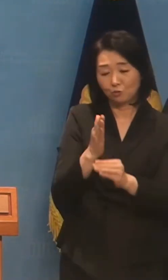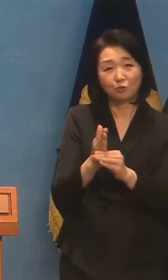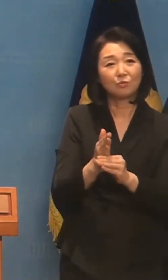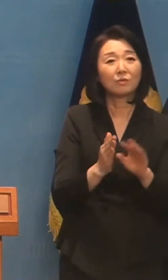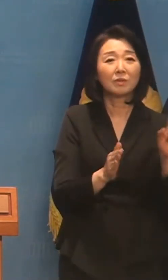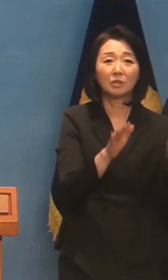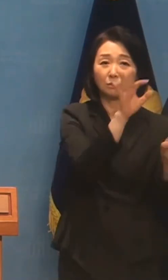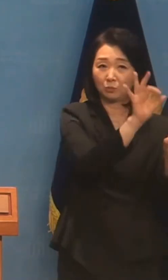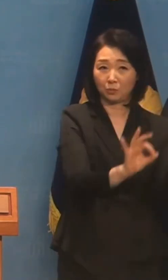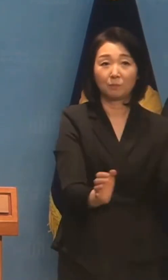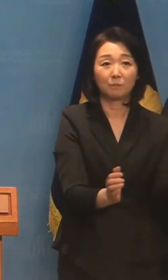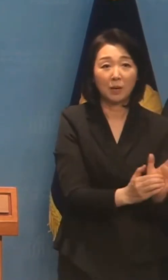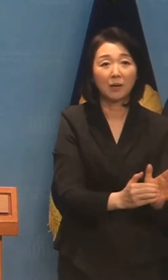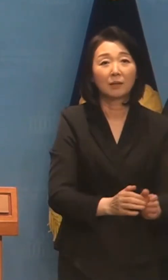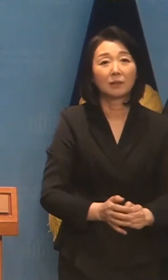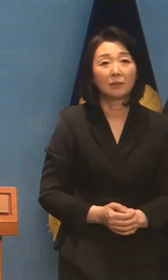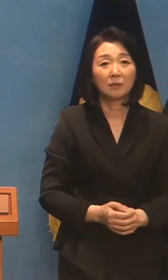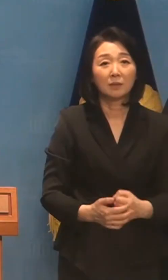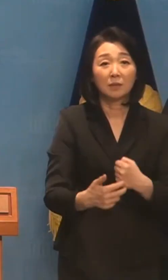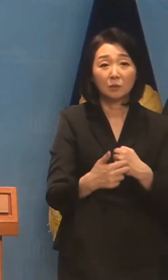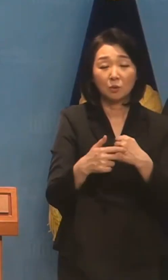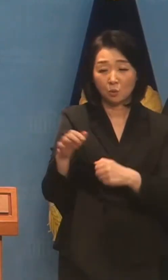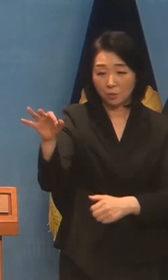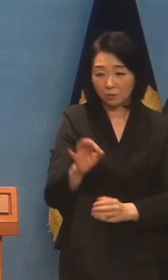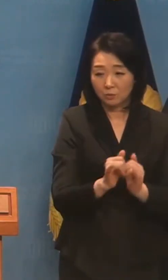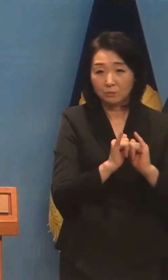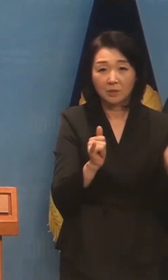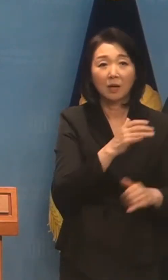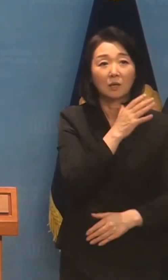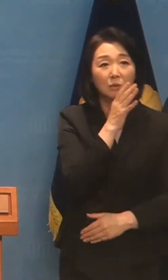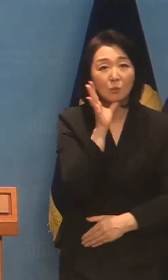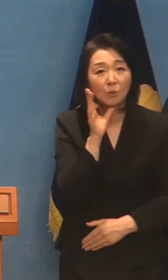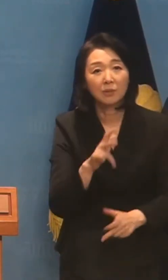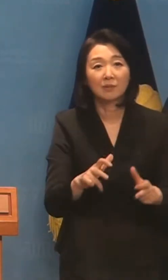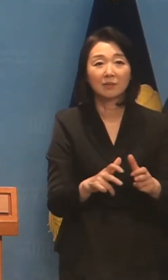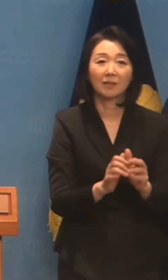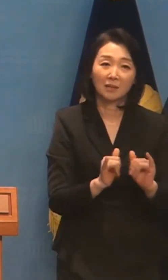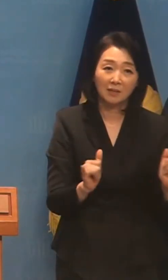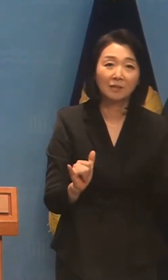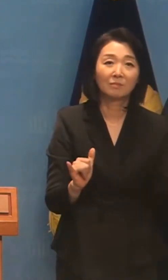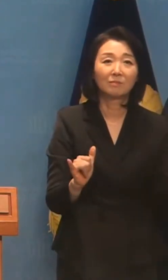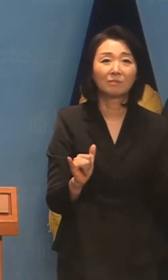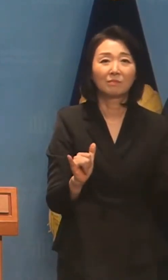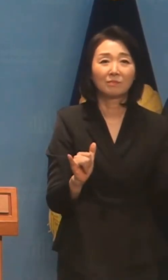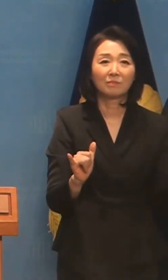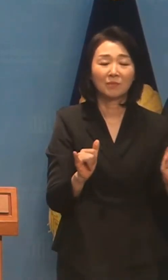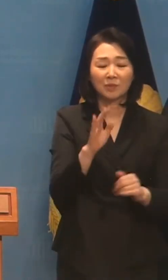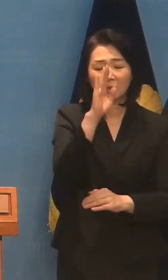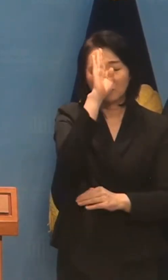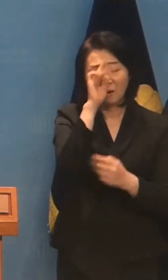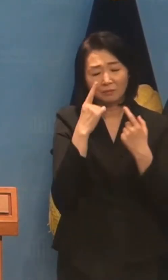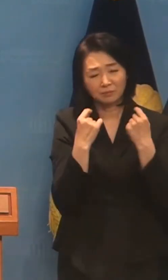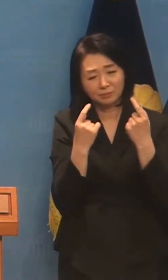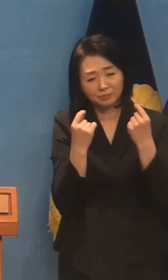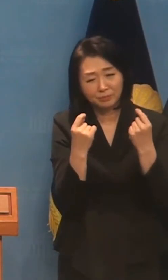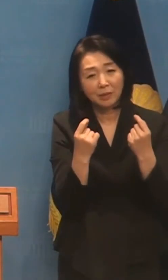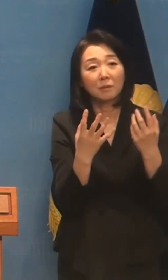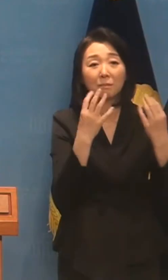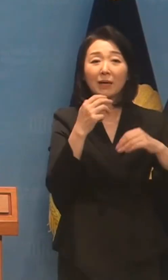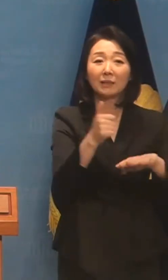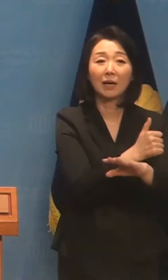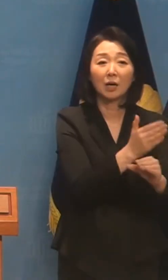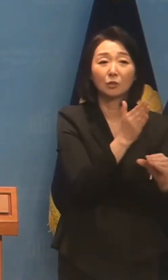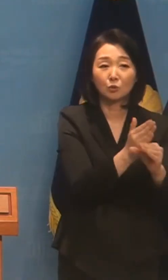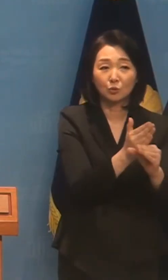불과합니다. 의료급여 수급자는 노인, 장애인, 만성질환자의 비율이 높고